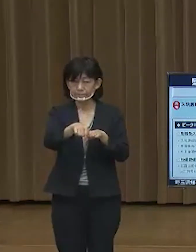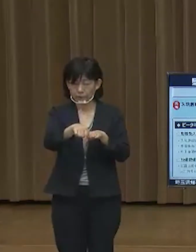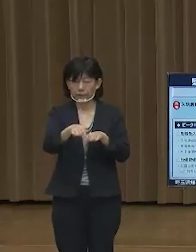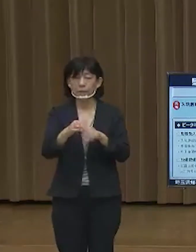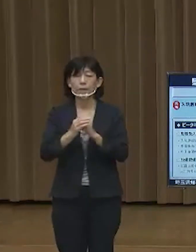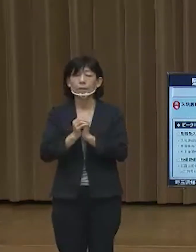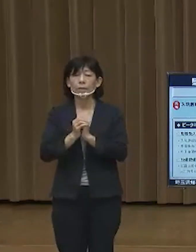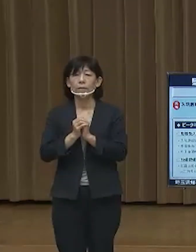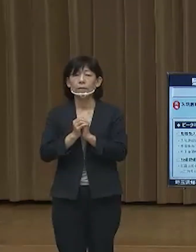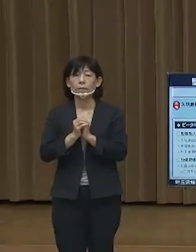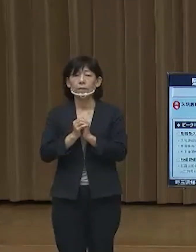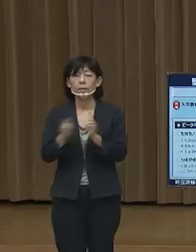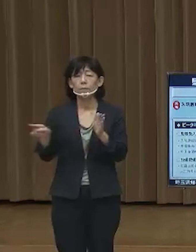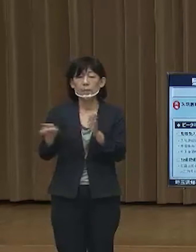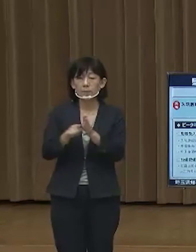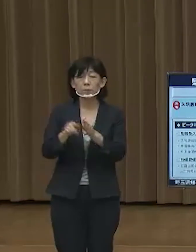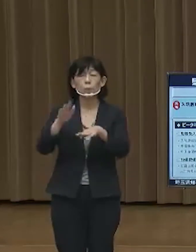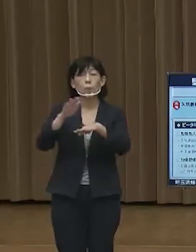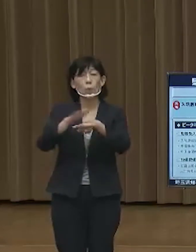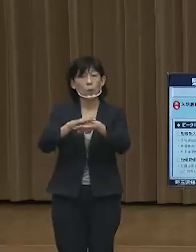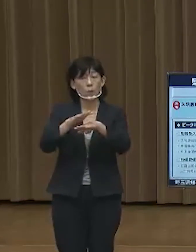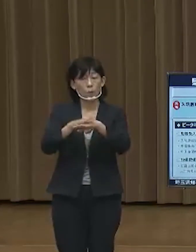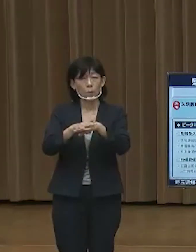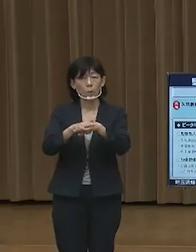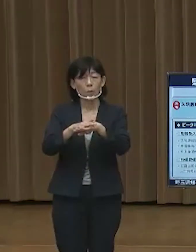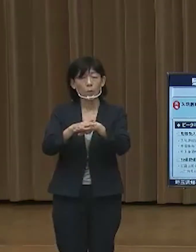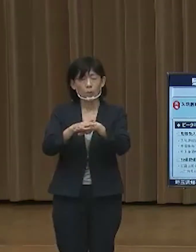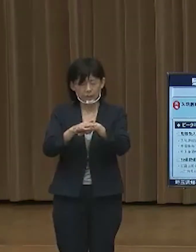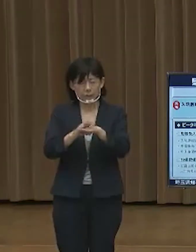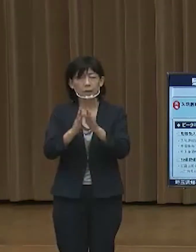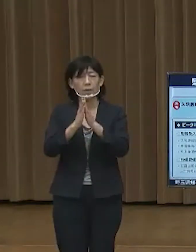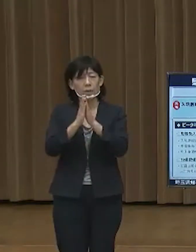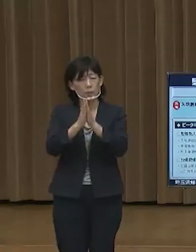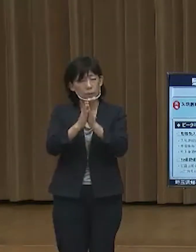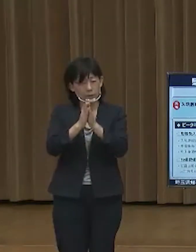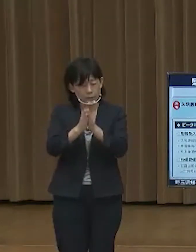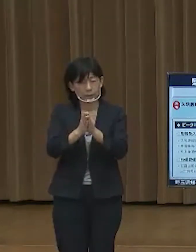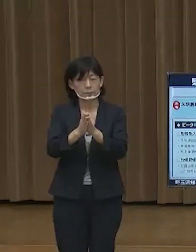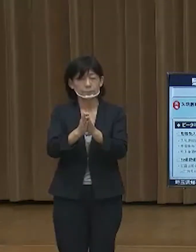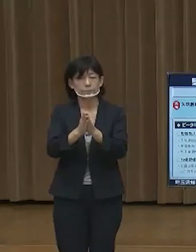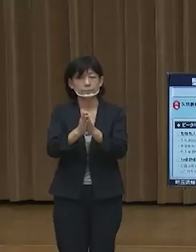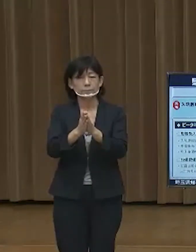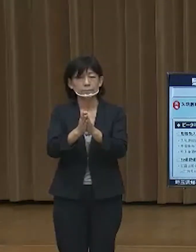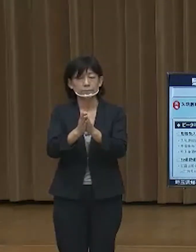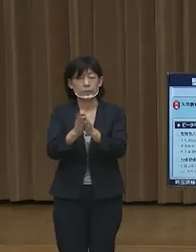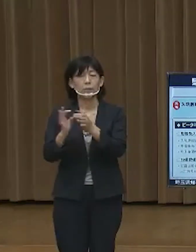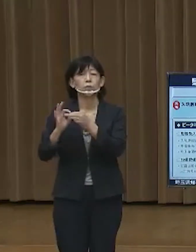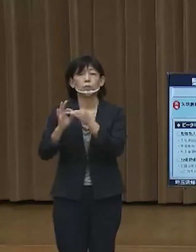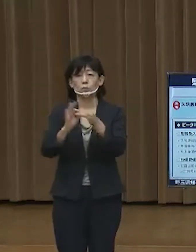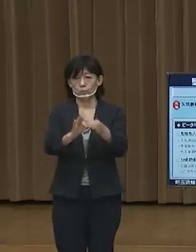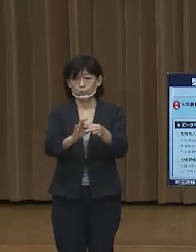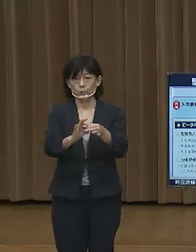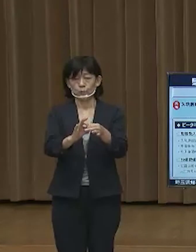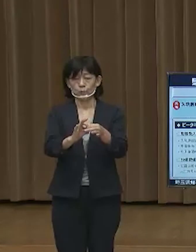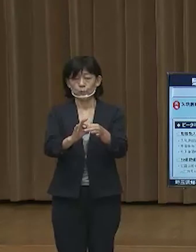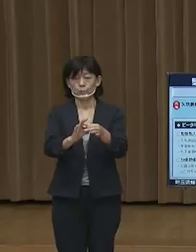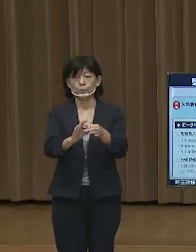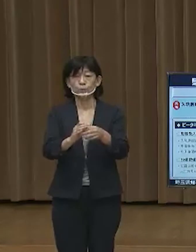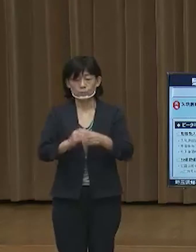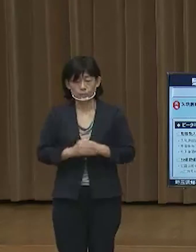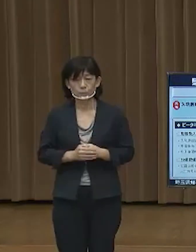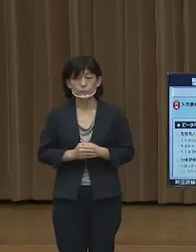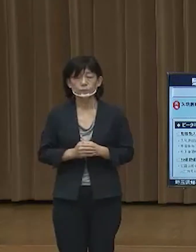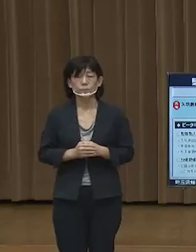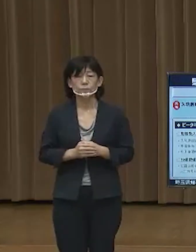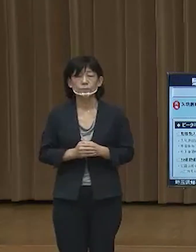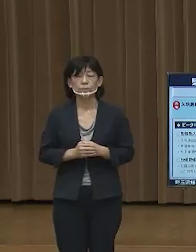続きこれまでのやり方も含めてやっていただけるところがあるのであれば、当然そこはお願いをさせていただくということで、